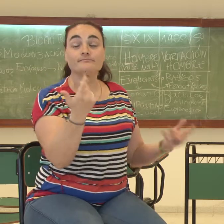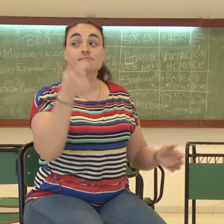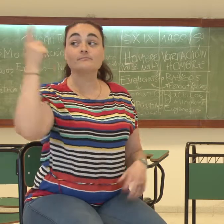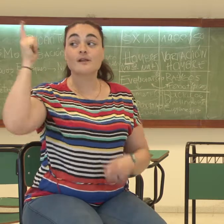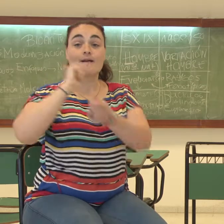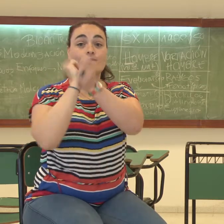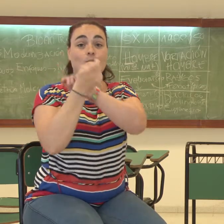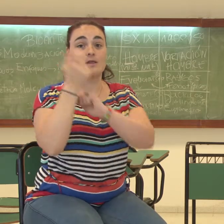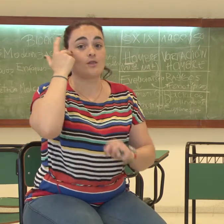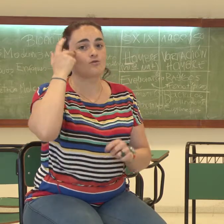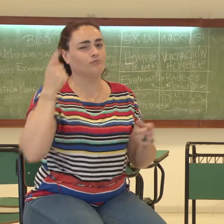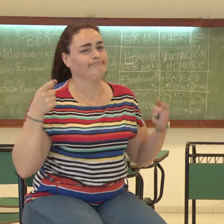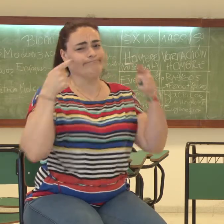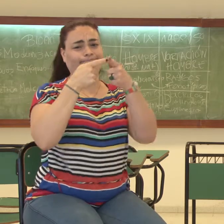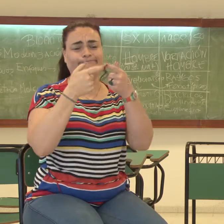Quería contarles que la reforma de